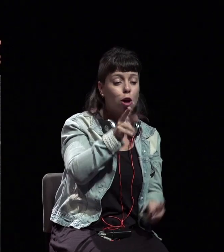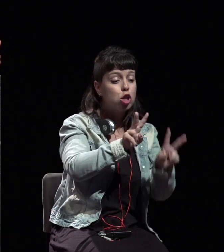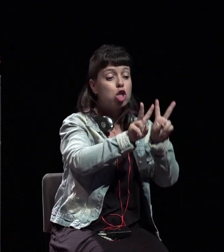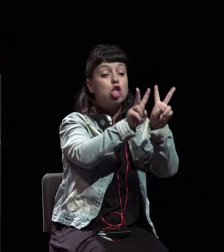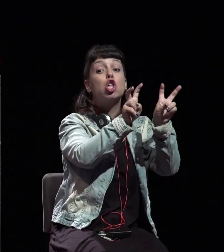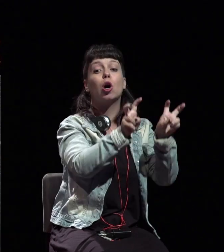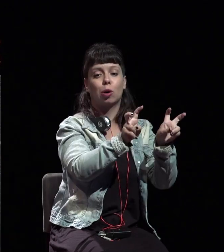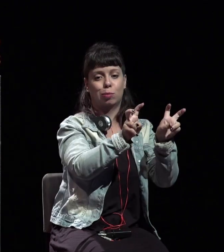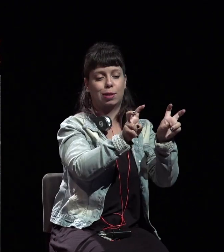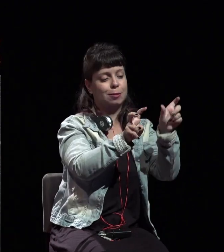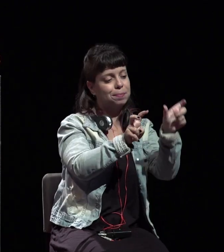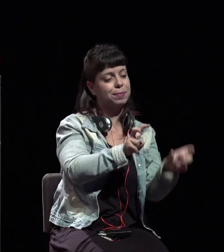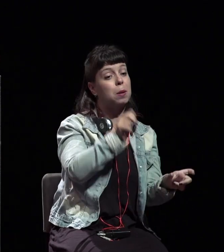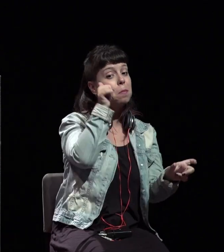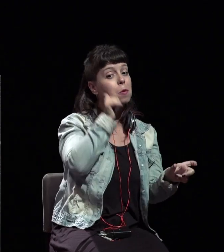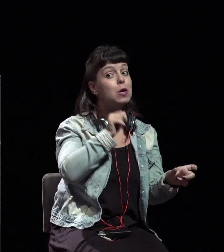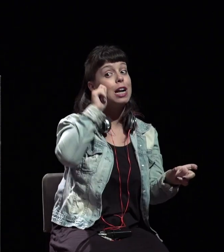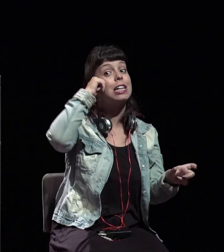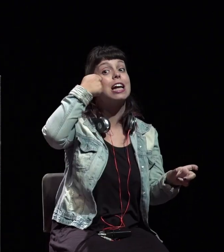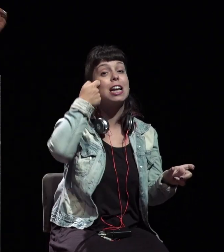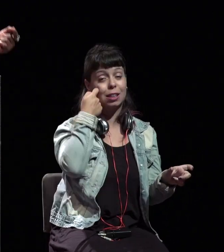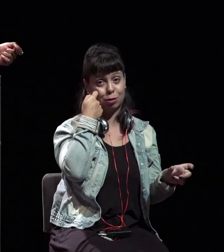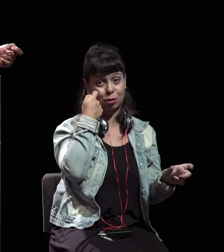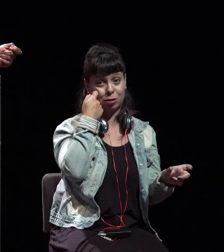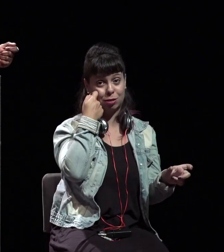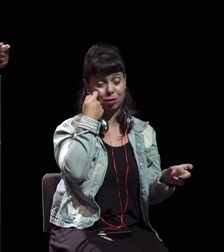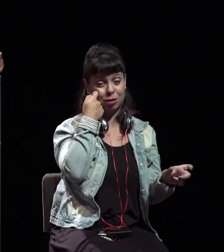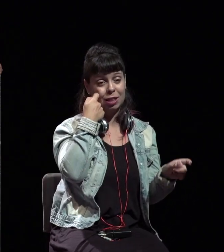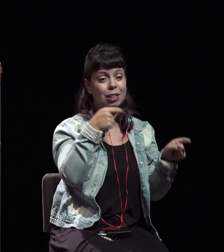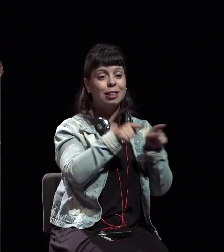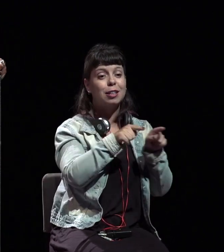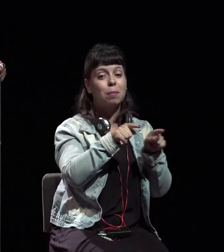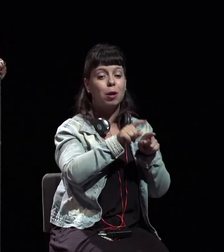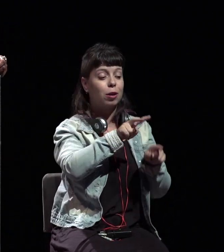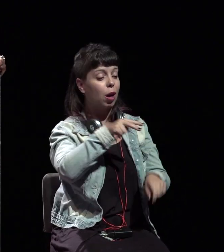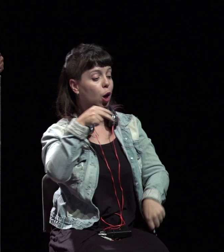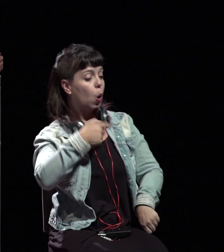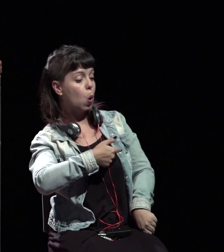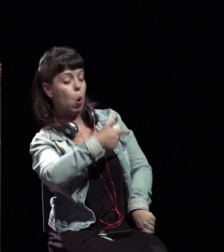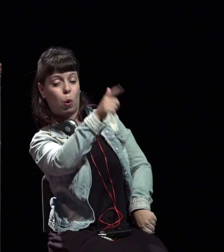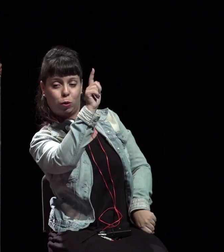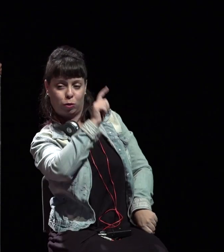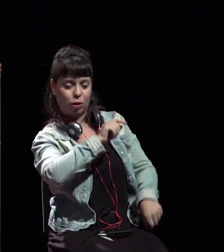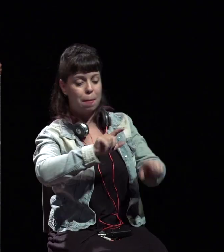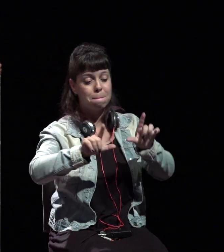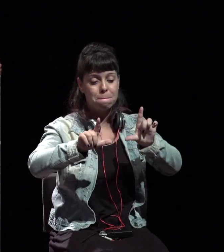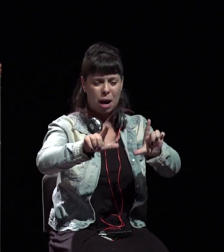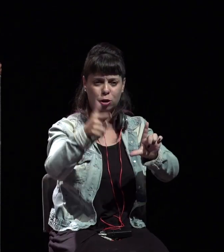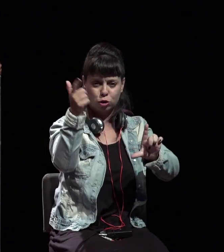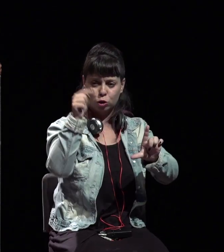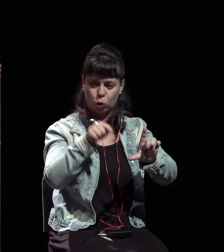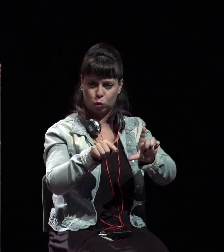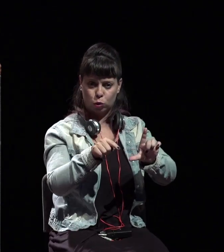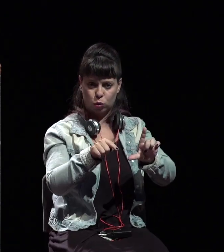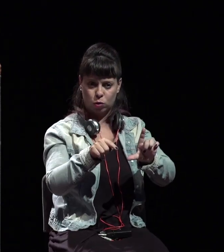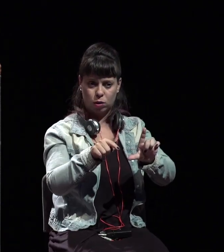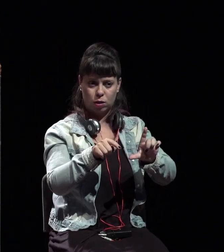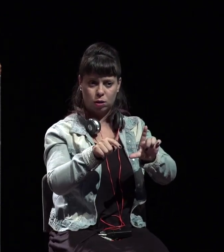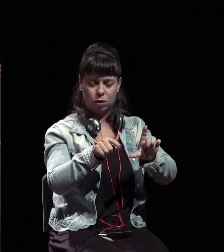negra e, extensivamente, sobre os terrivelmente outros. Uma outra imagem, que seria